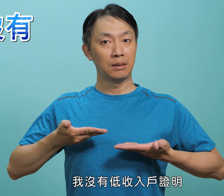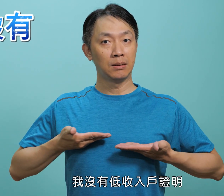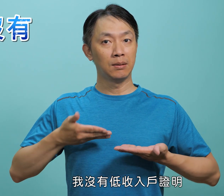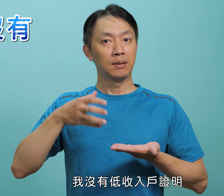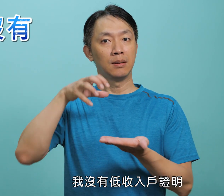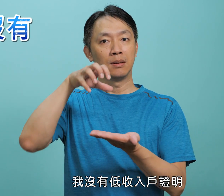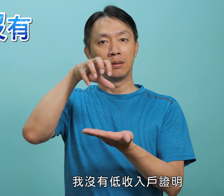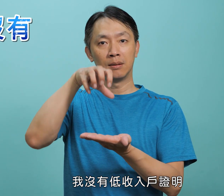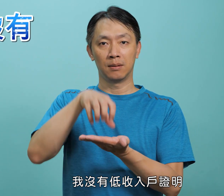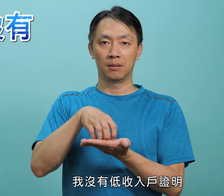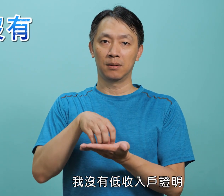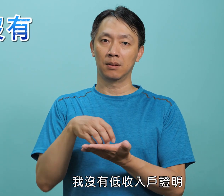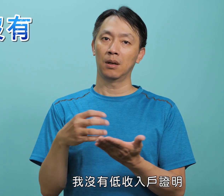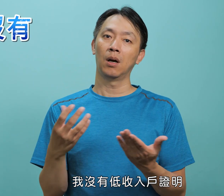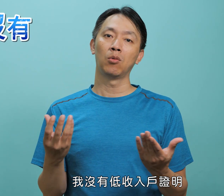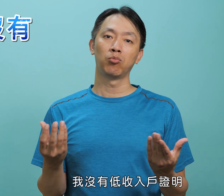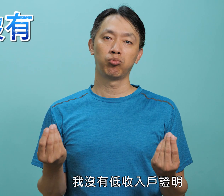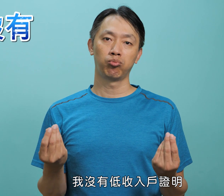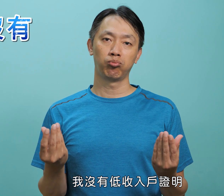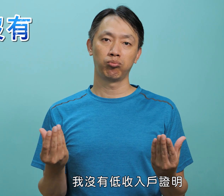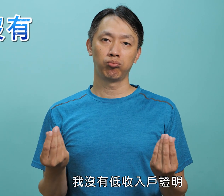我没有低收入户证明。